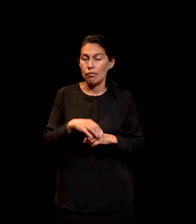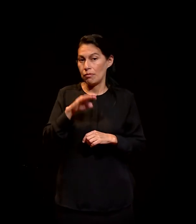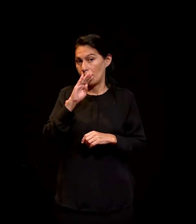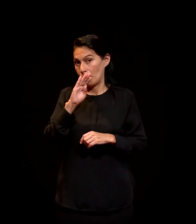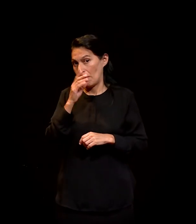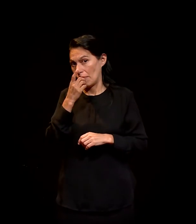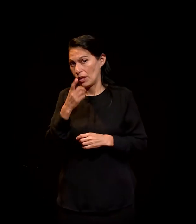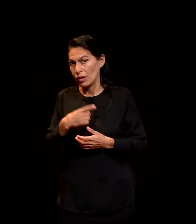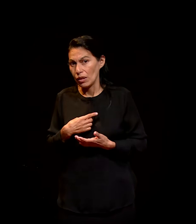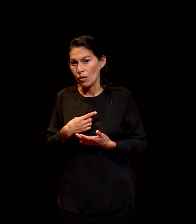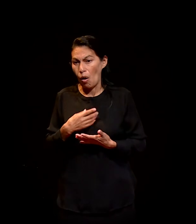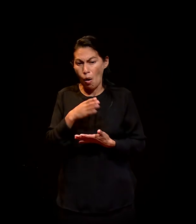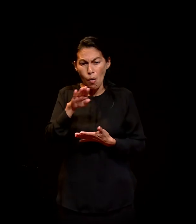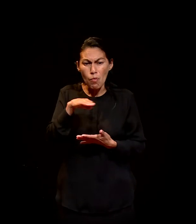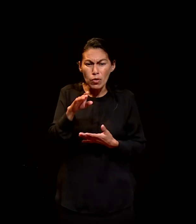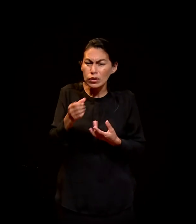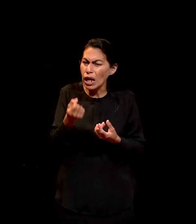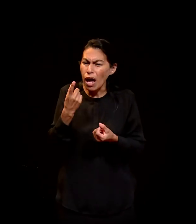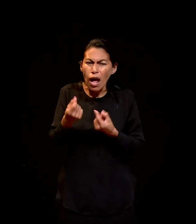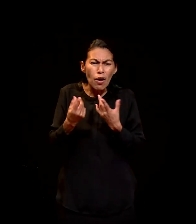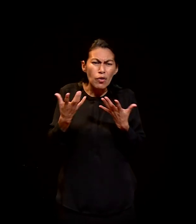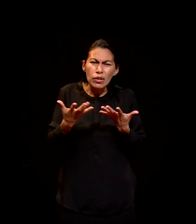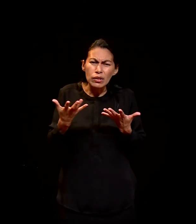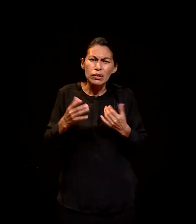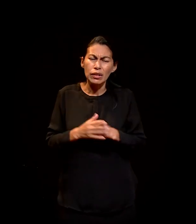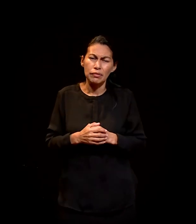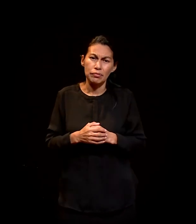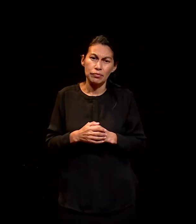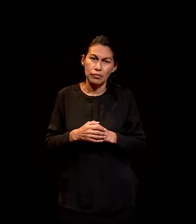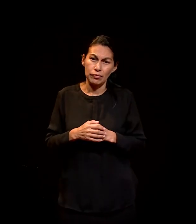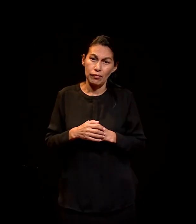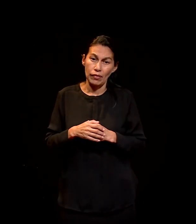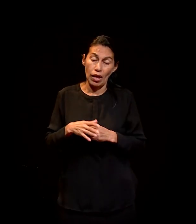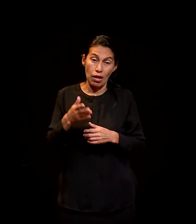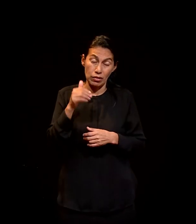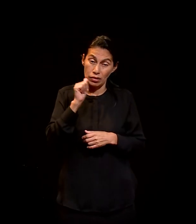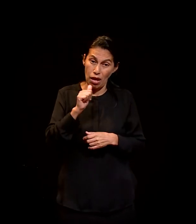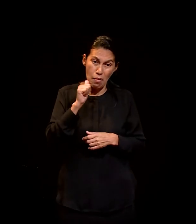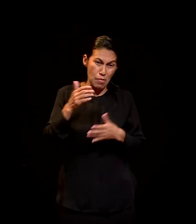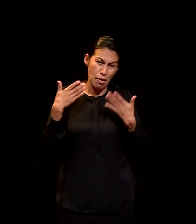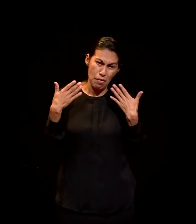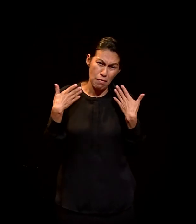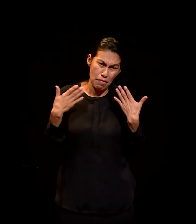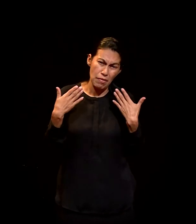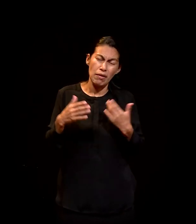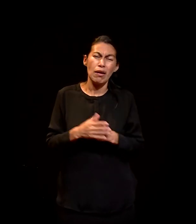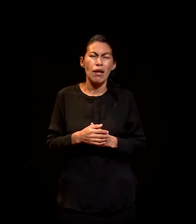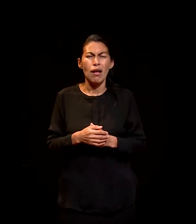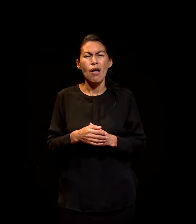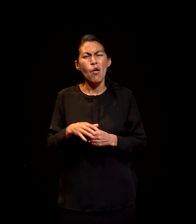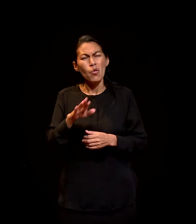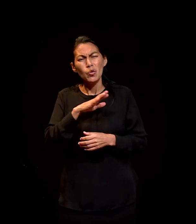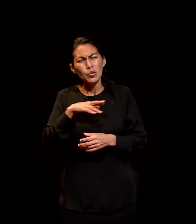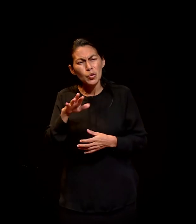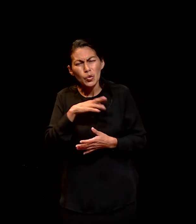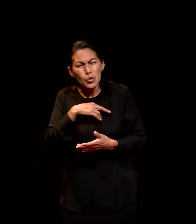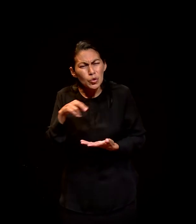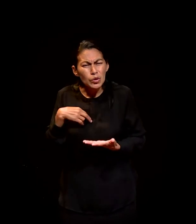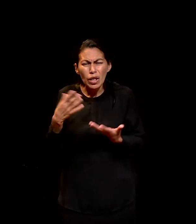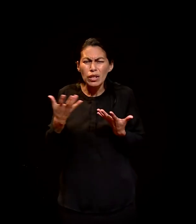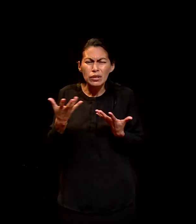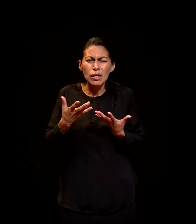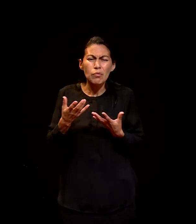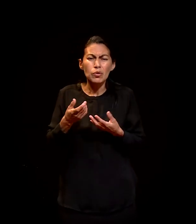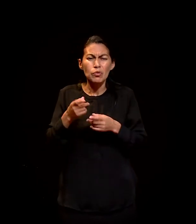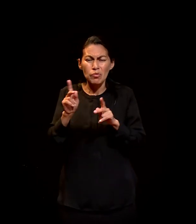algo algo todos los veranos mis hermanas y yo buscamos la manera de de buscar algo que hacer para tener